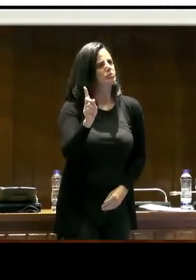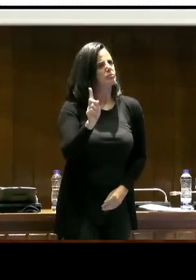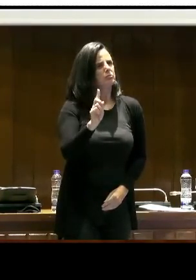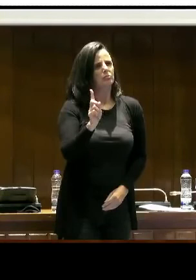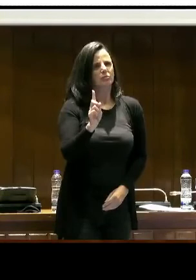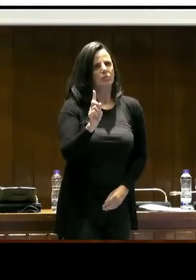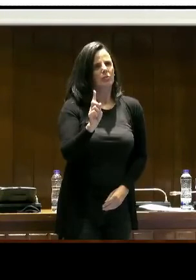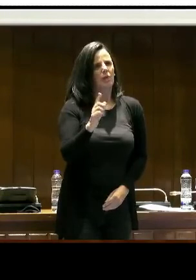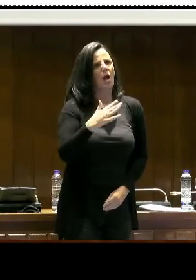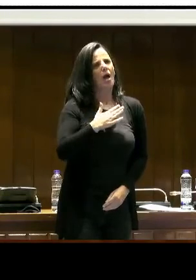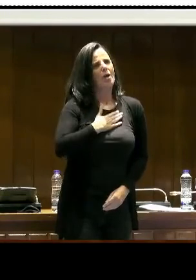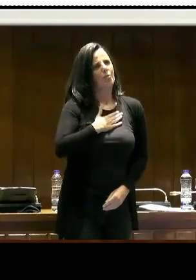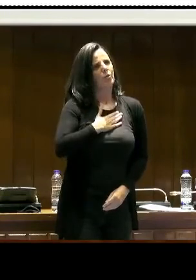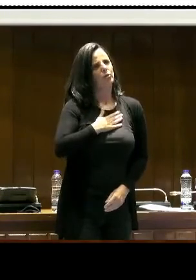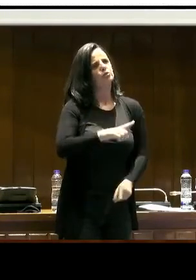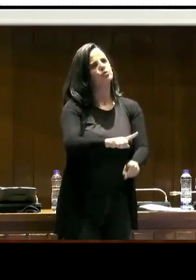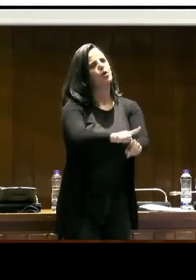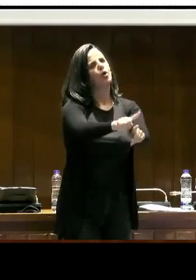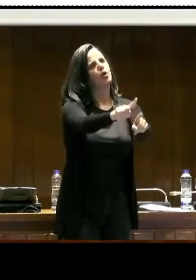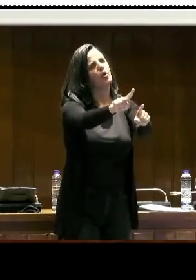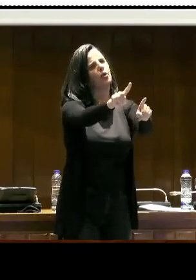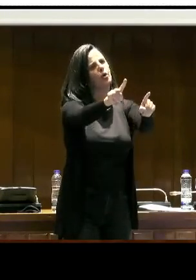Lo singular no es único.